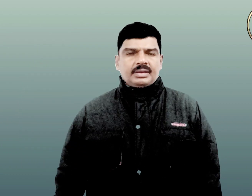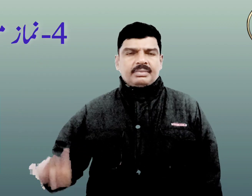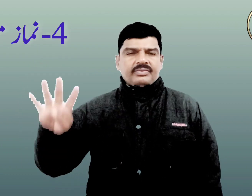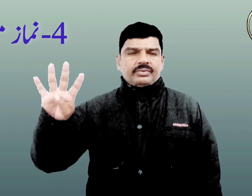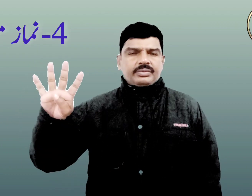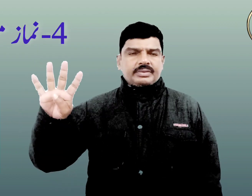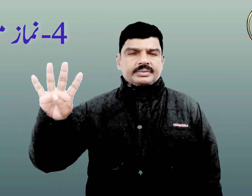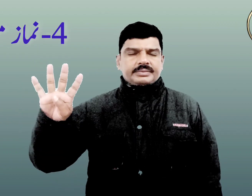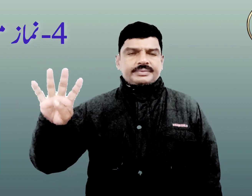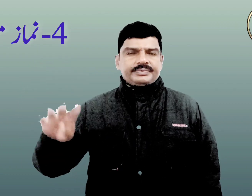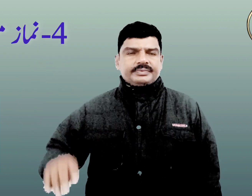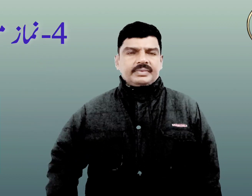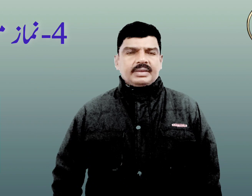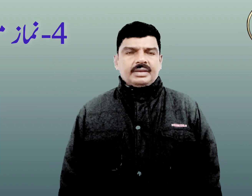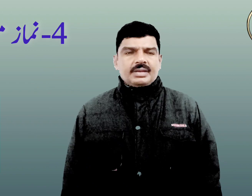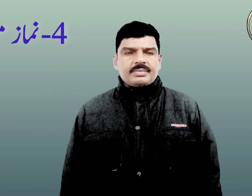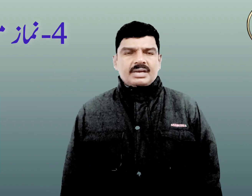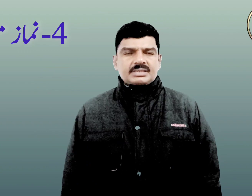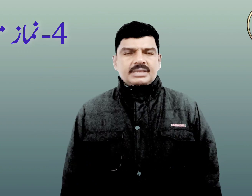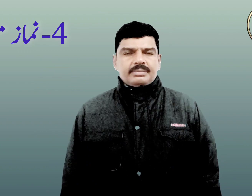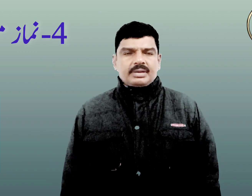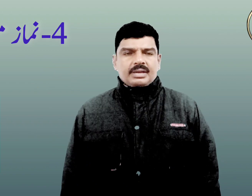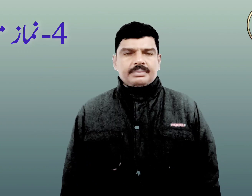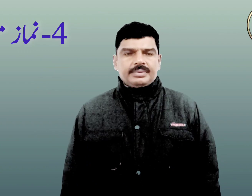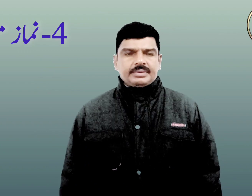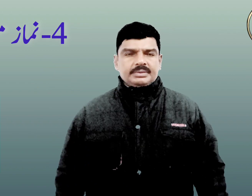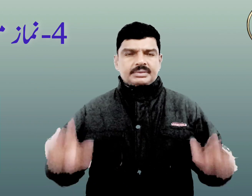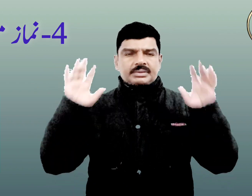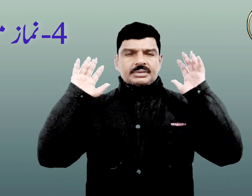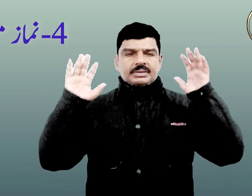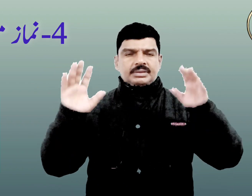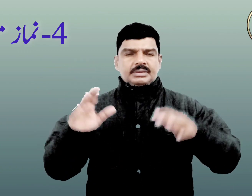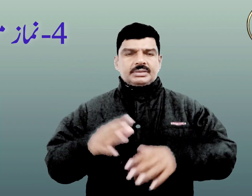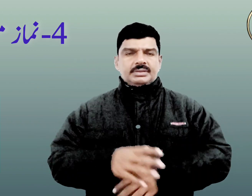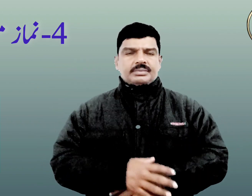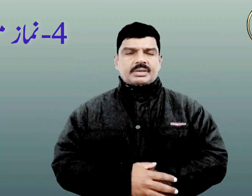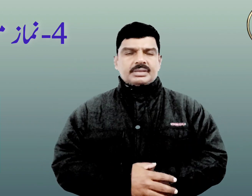नंबर 4, नमाज मगरब, नमाज